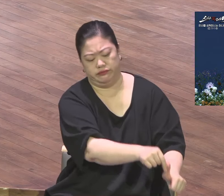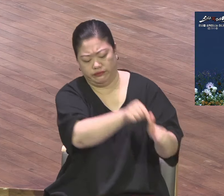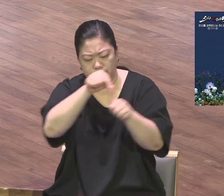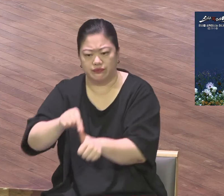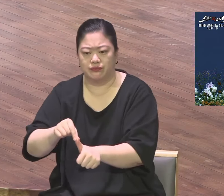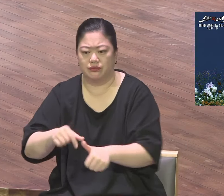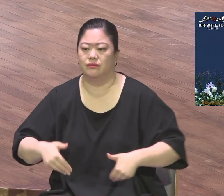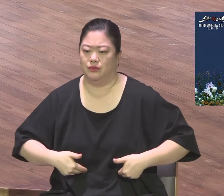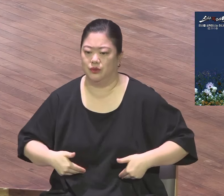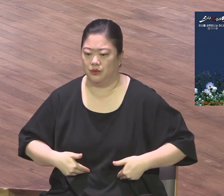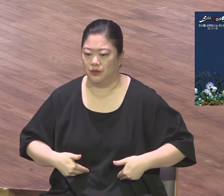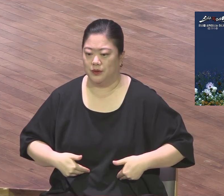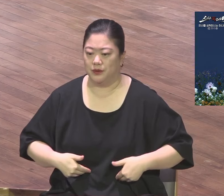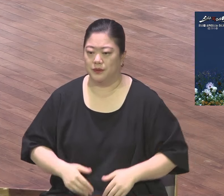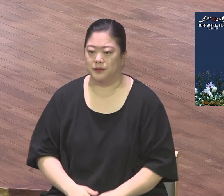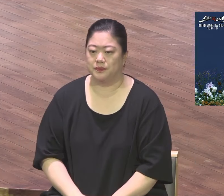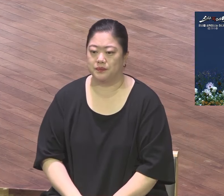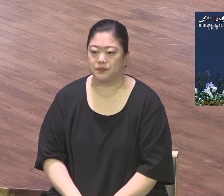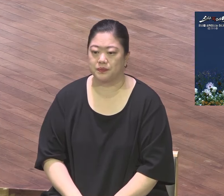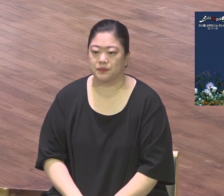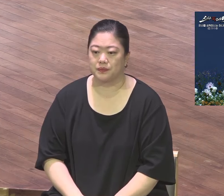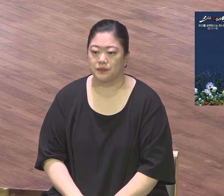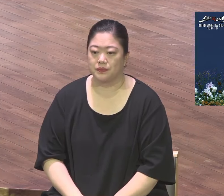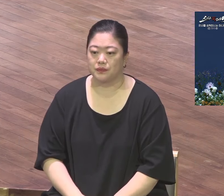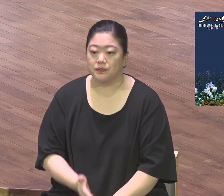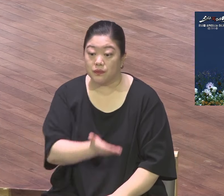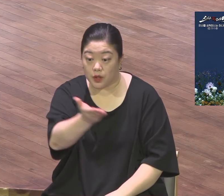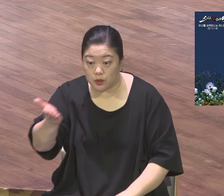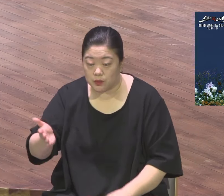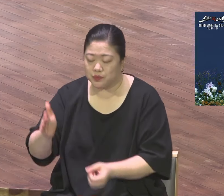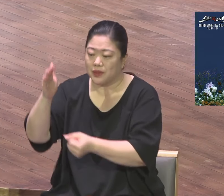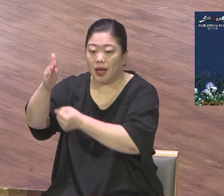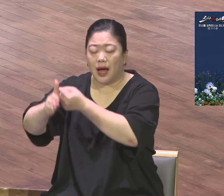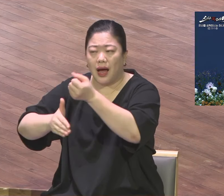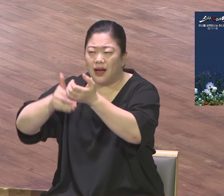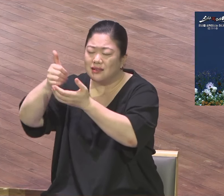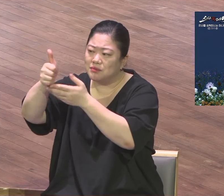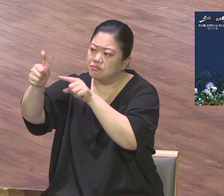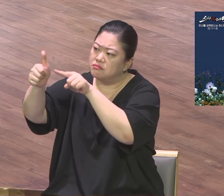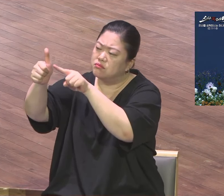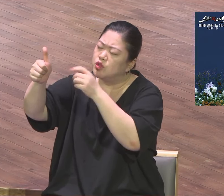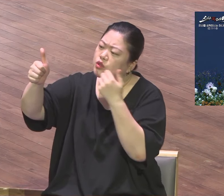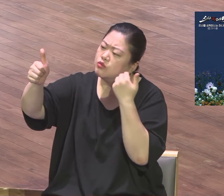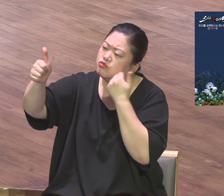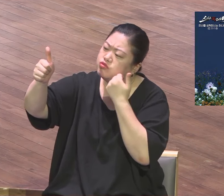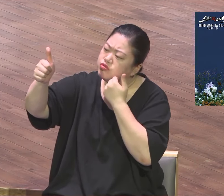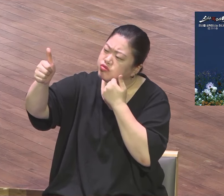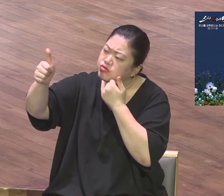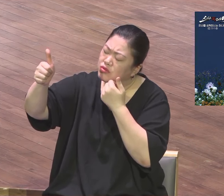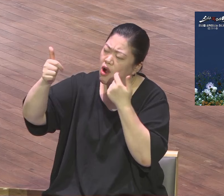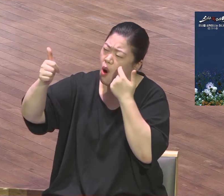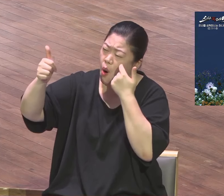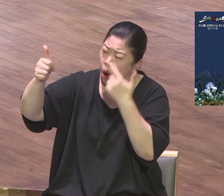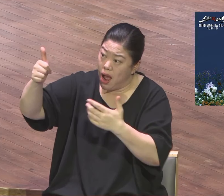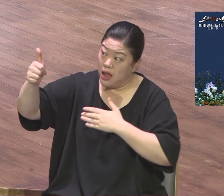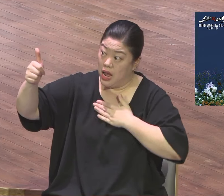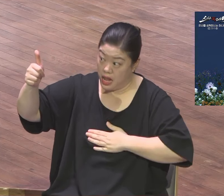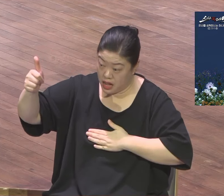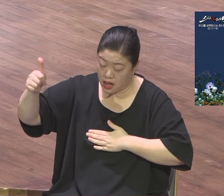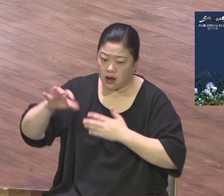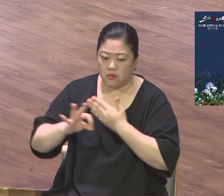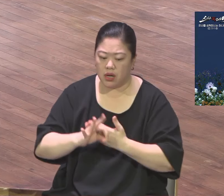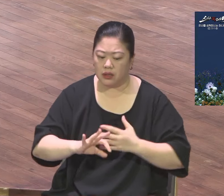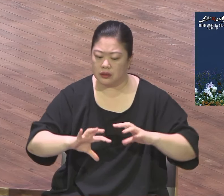하나님이 누구신지를 제대로 분별을 하는 것에서 시작된다고 밝히고 있어요. 하나님이